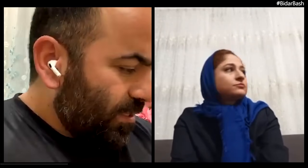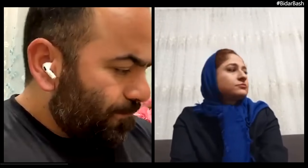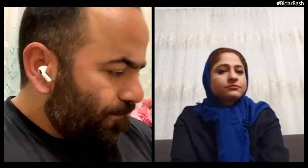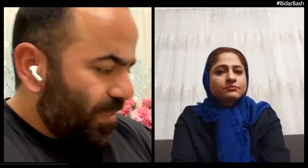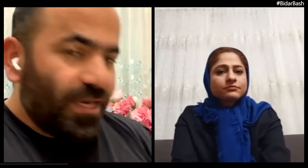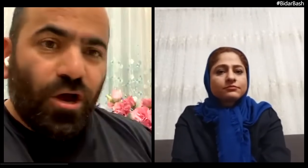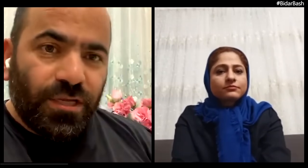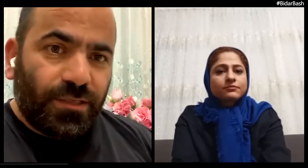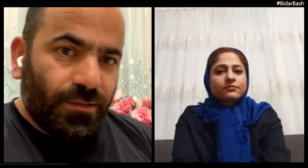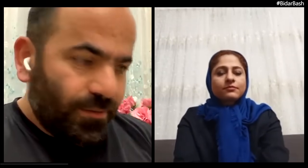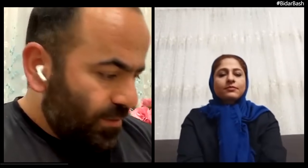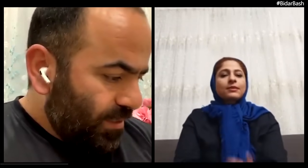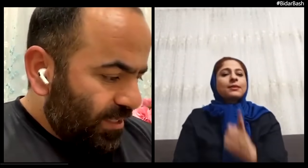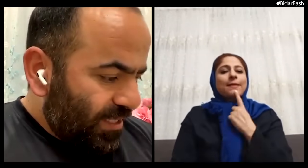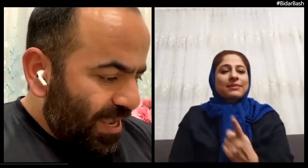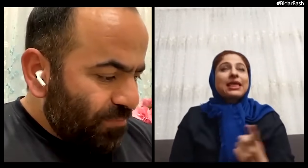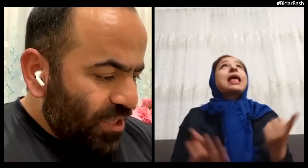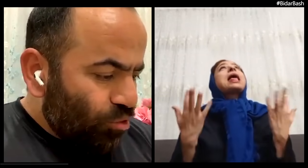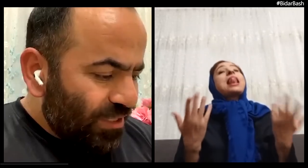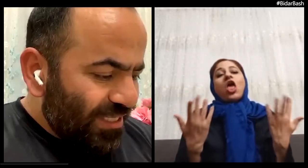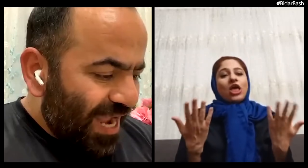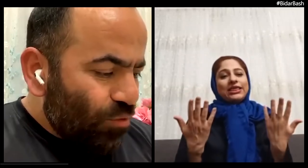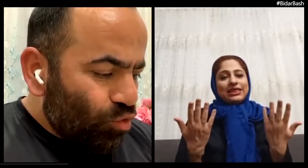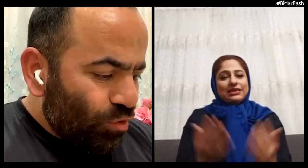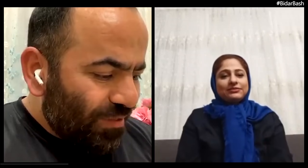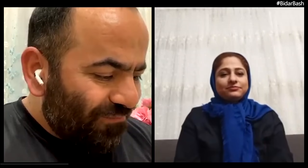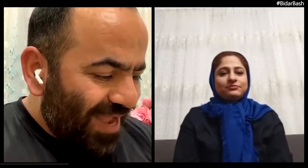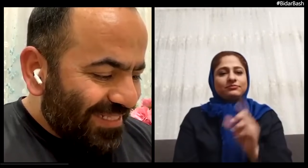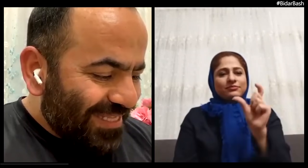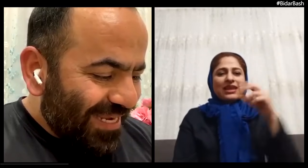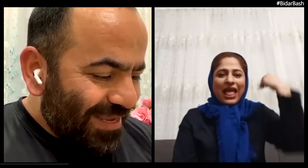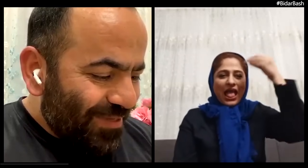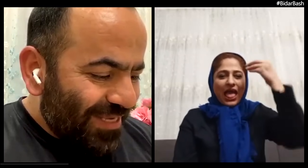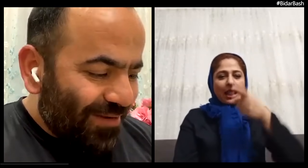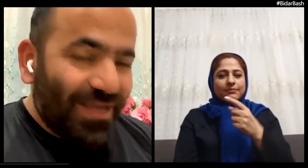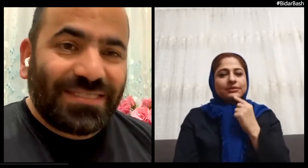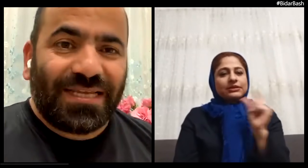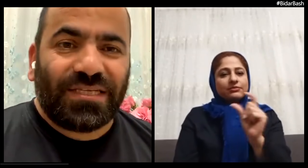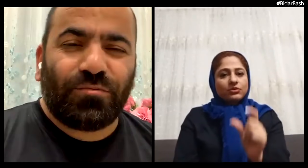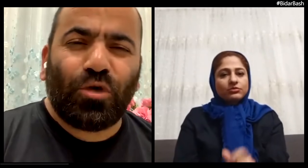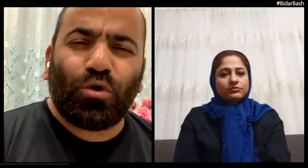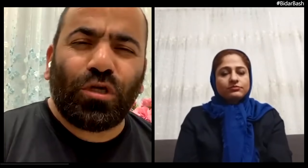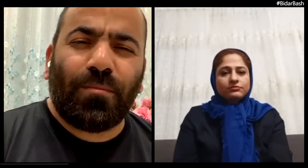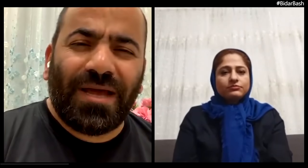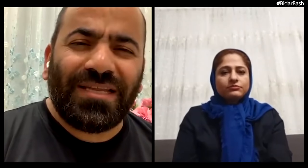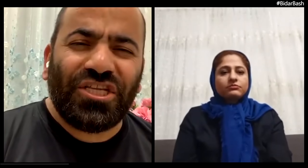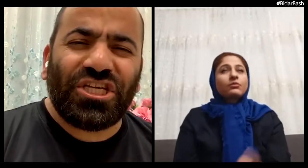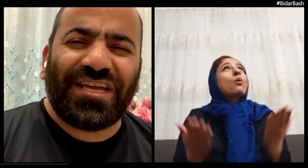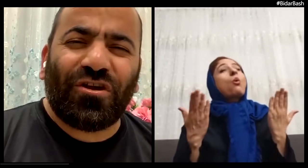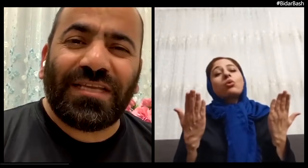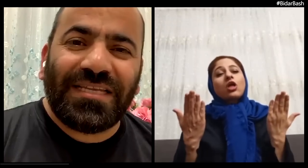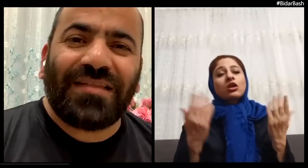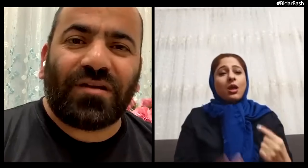میگه که الهی لم یکن لی حول فانتقل بهی عن معصیتک، میگه خدایا من